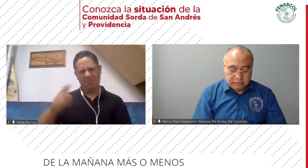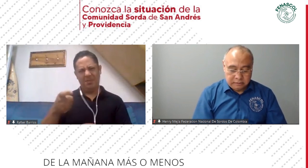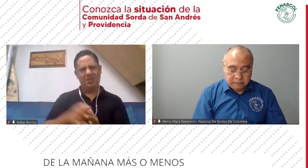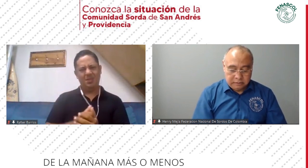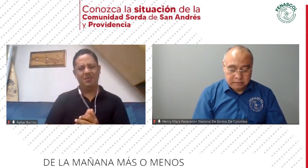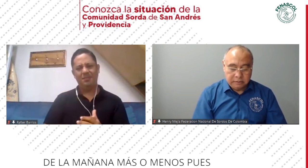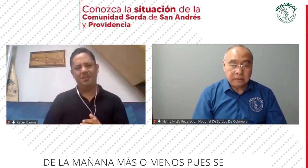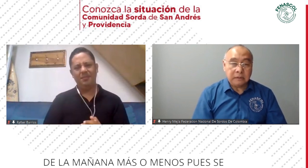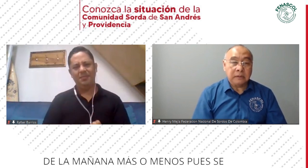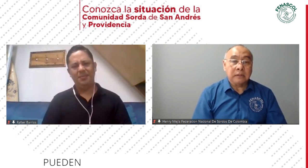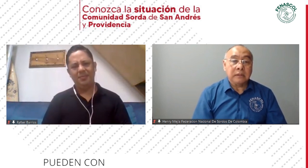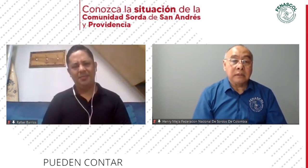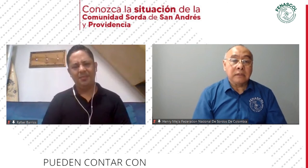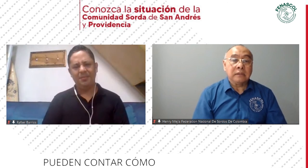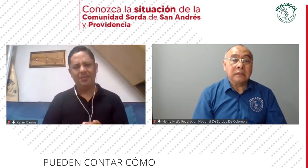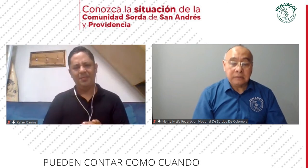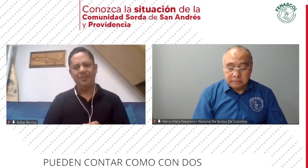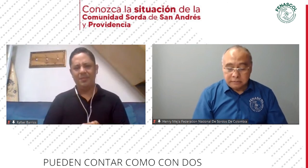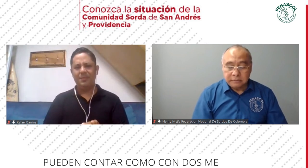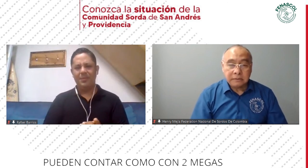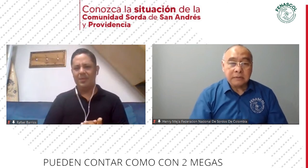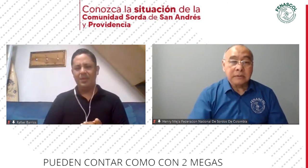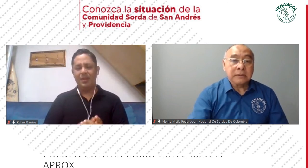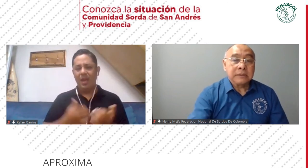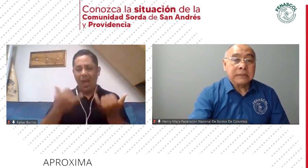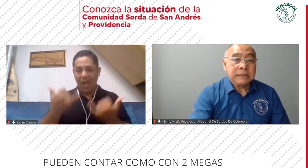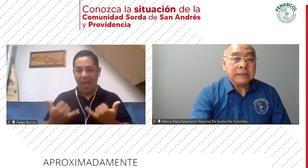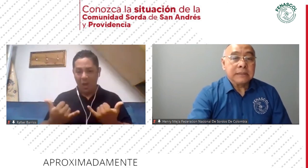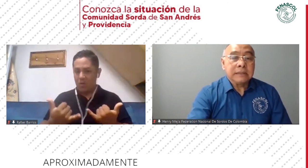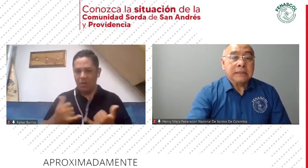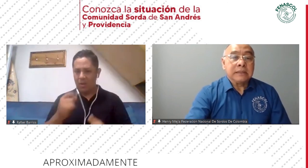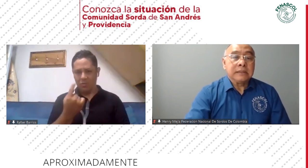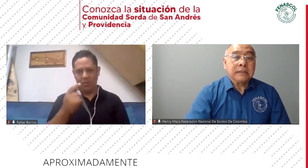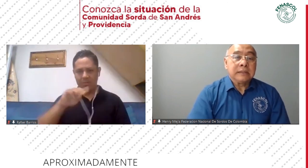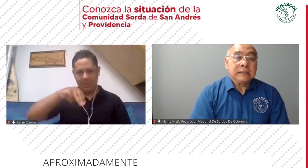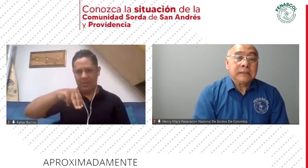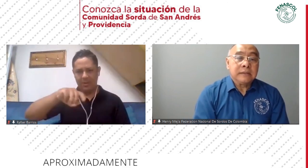pues se pueden contar como con dos megas aproximadamente